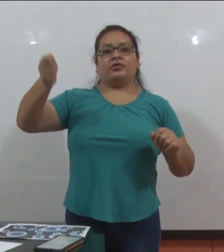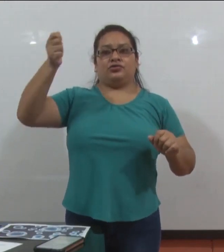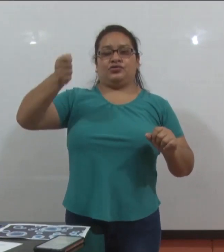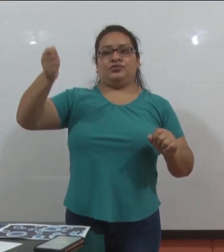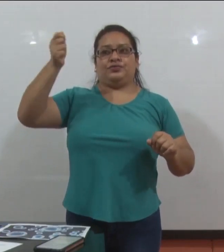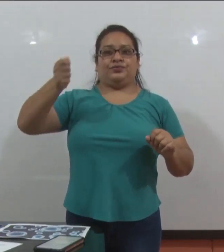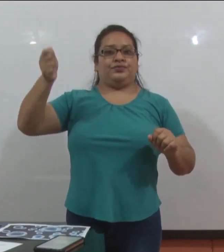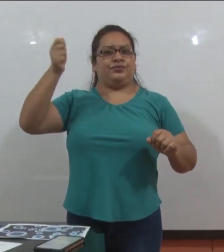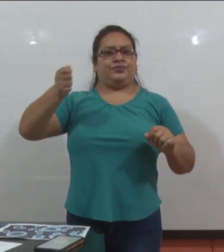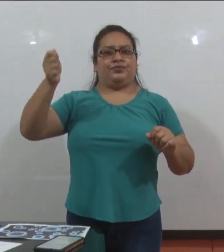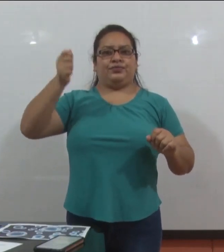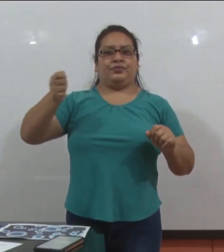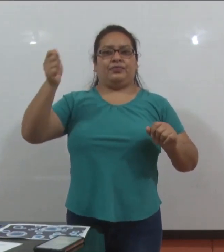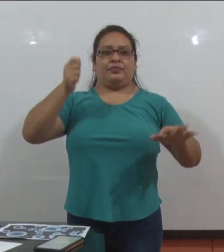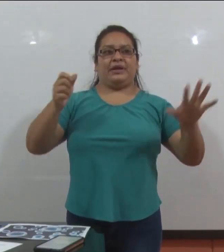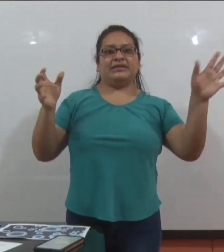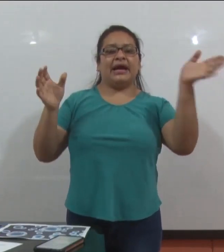limpiarlos, pasar